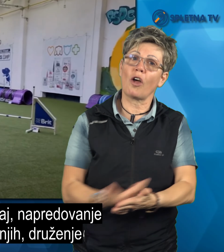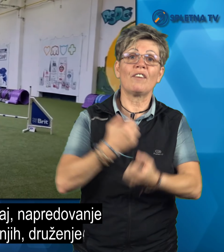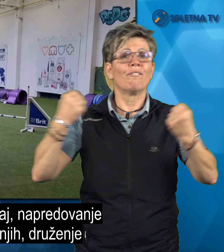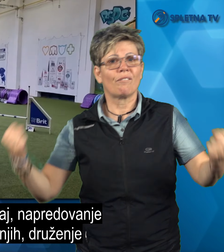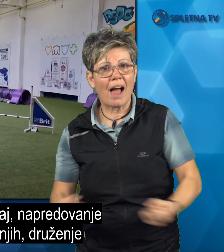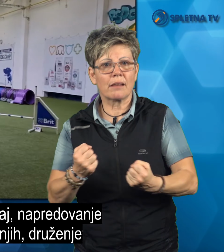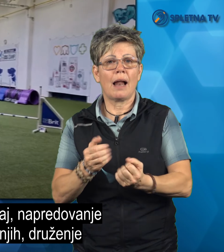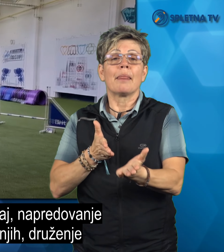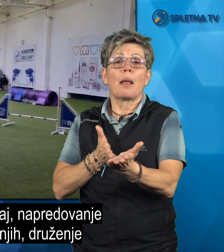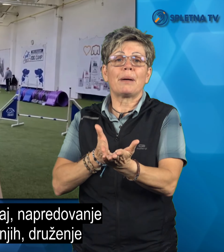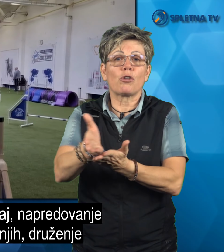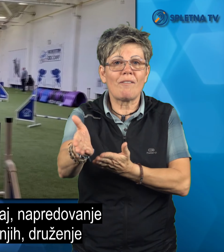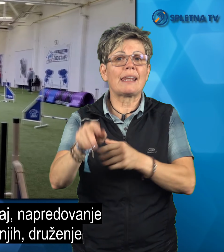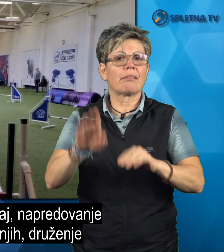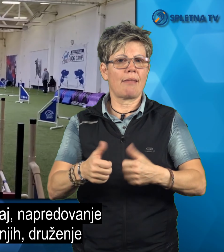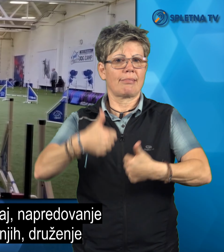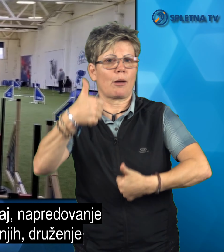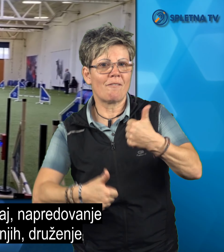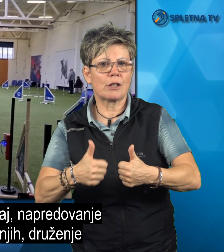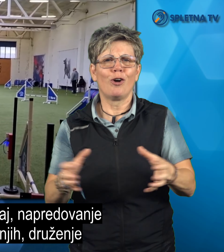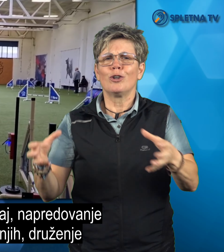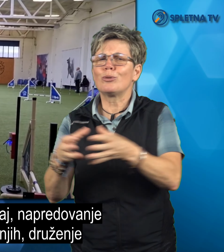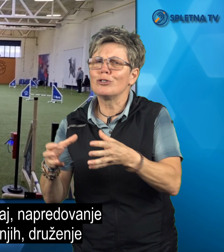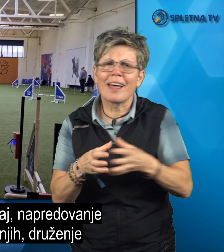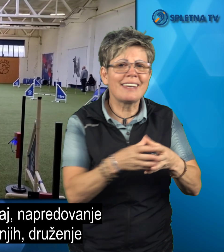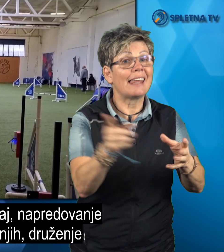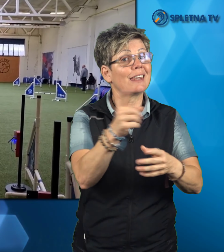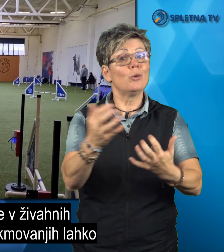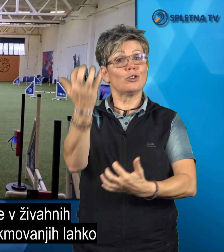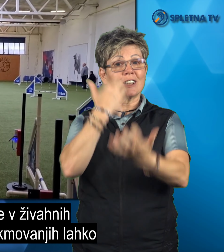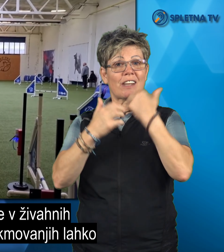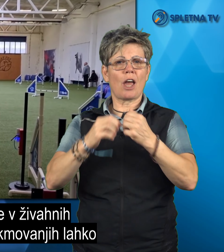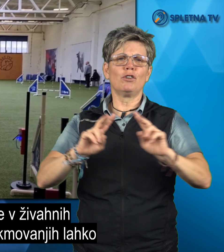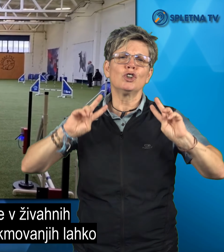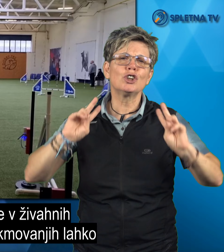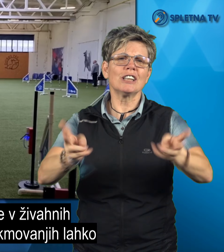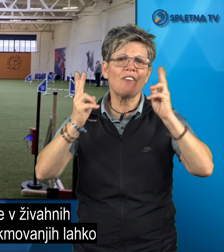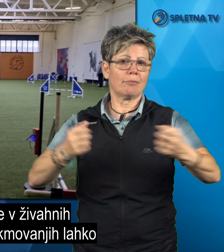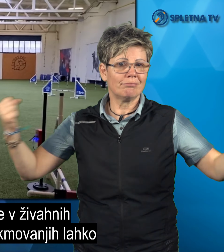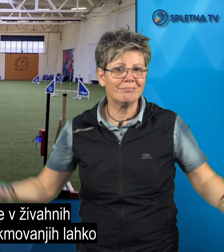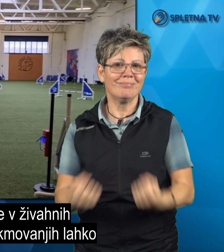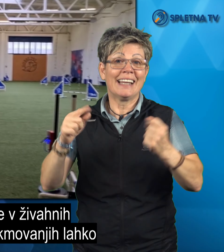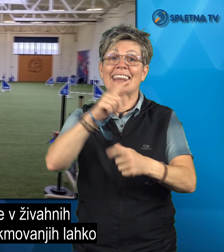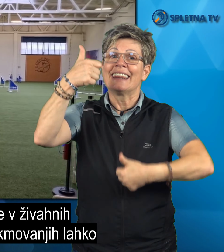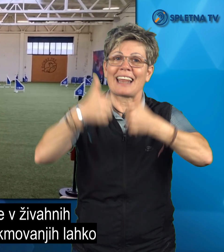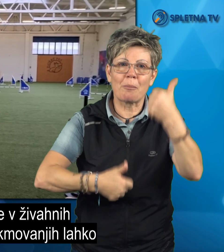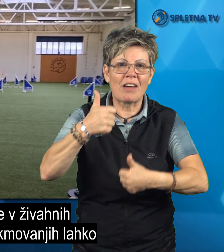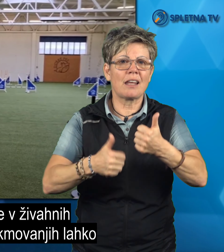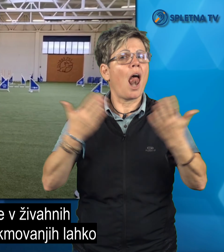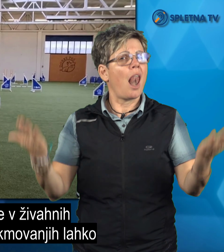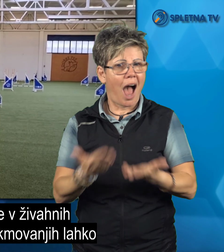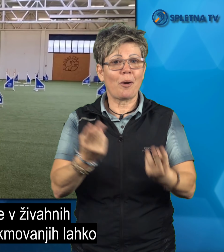Učenje novih vaj, napredovanje na tekmovanjih, druženje in uživanje v živahnih treningih